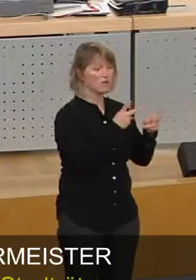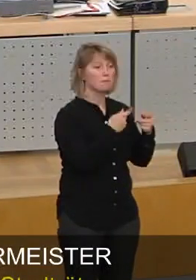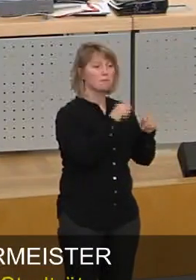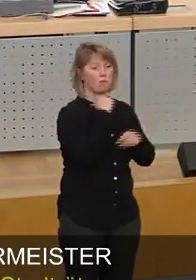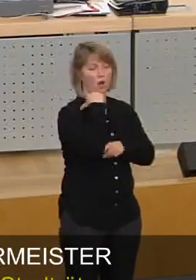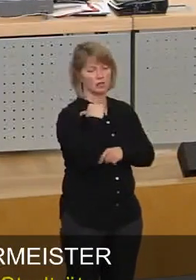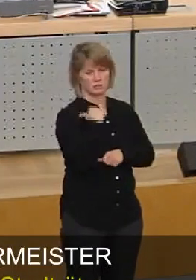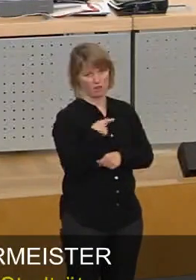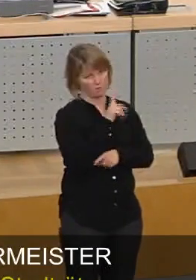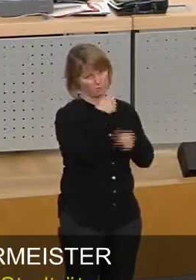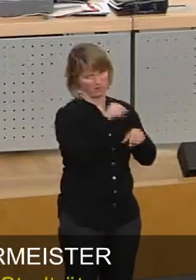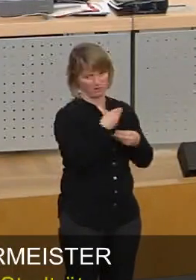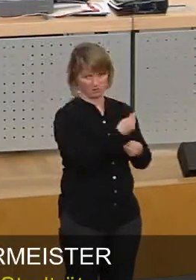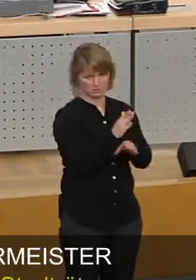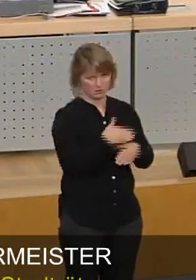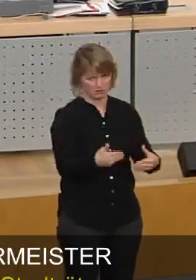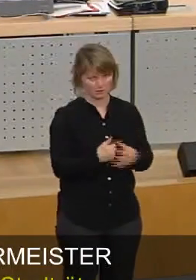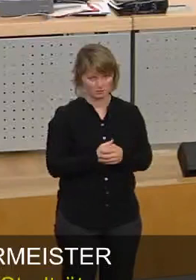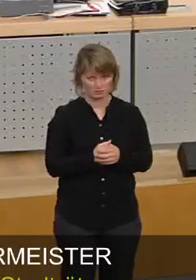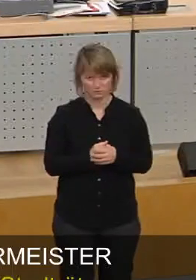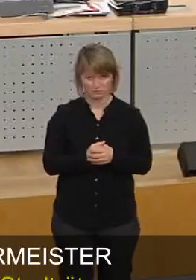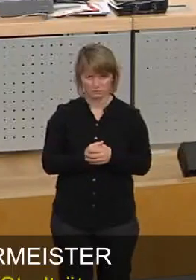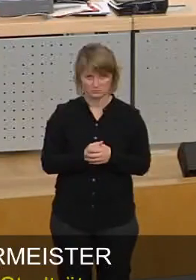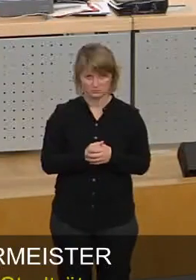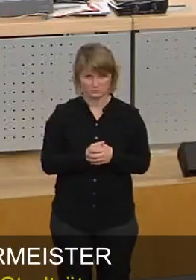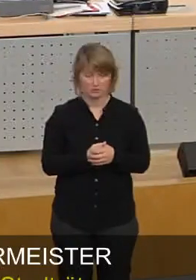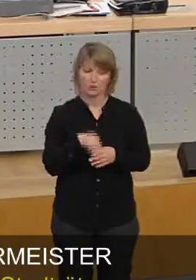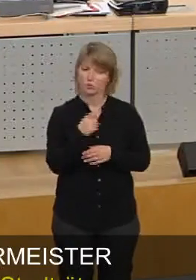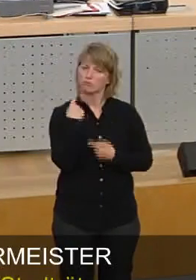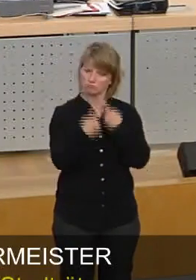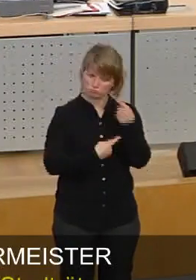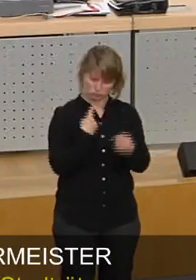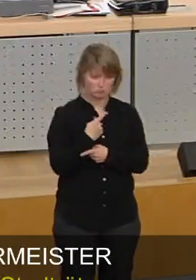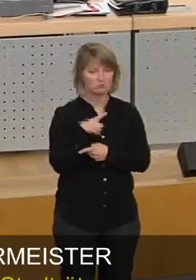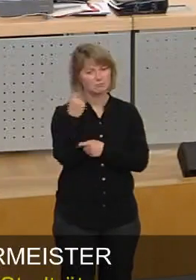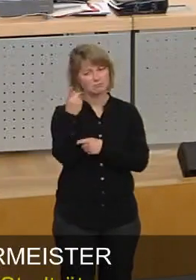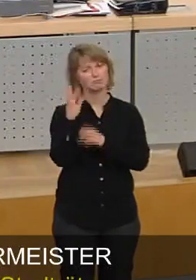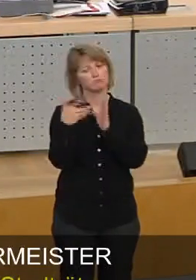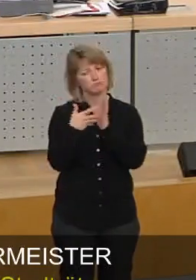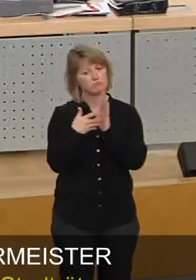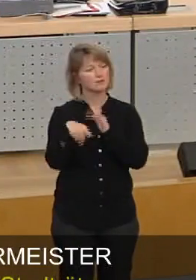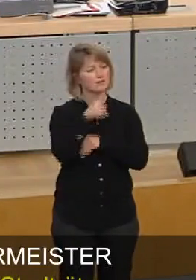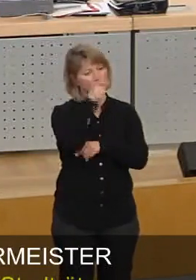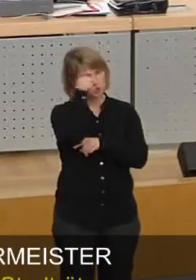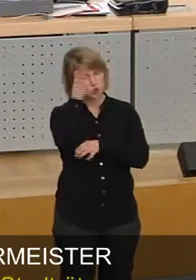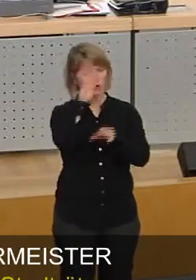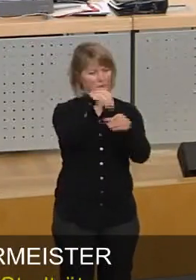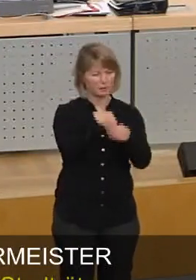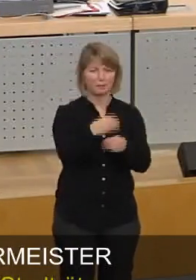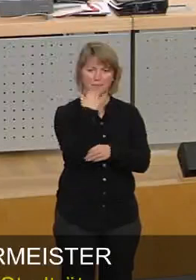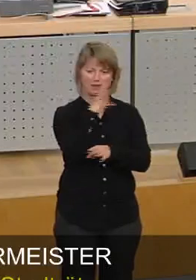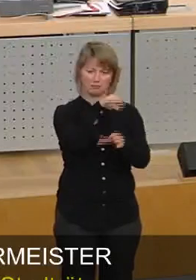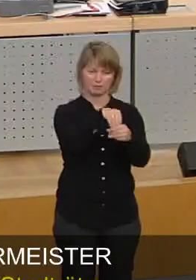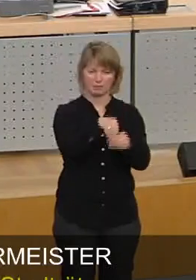Straßenbaulastträger. Das haben wir dann auch entsprechend immer so darauf geachtet, dass es übernommen wurde von den Prüfingenieuren in ihren Prüfbericht. Damit konnten